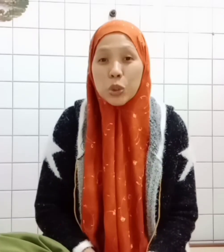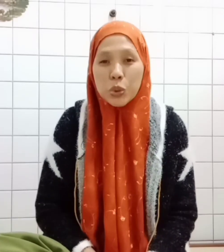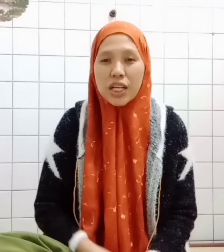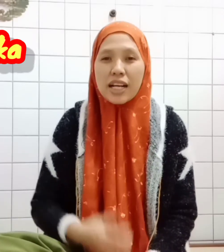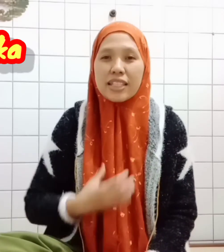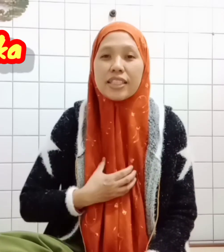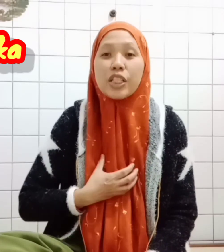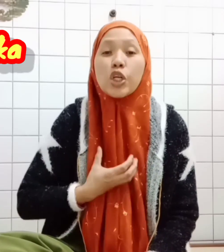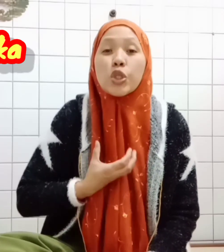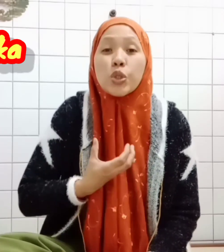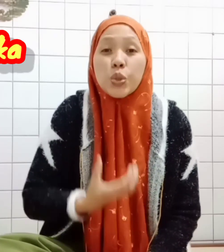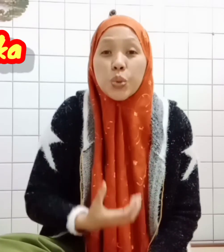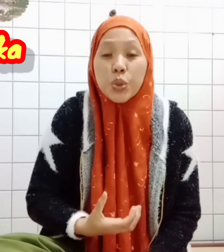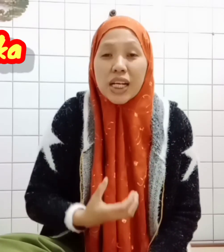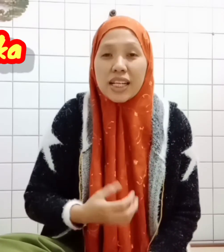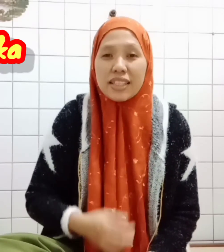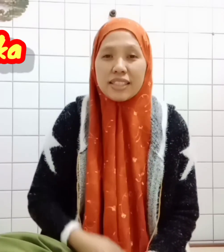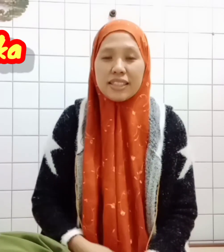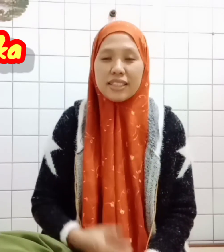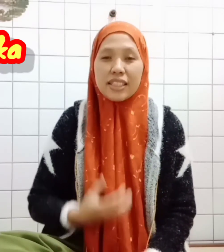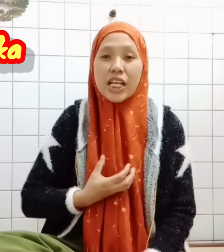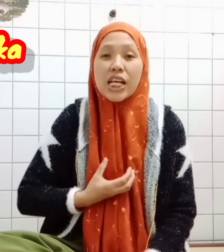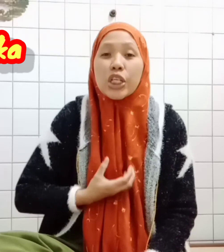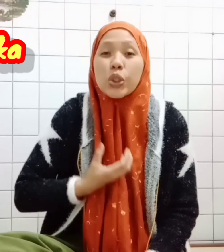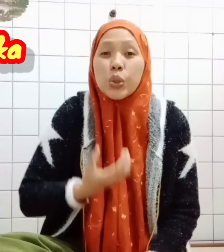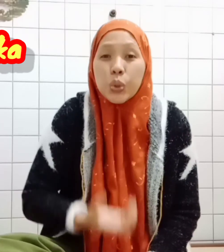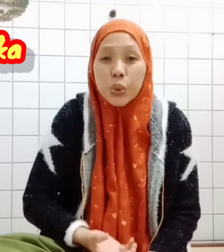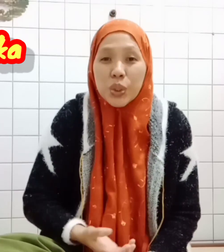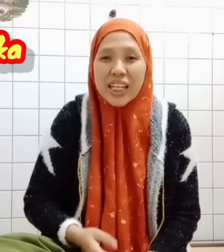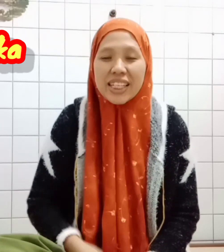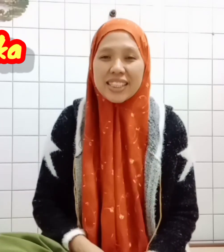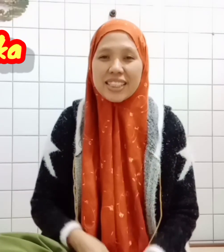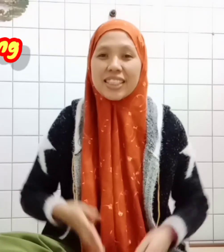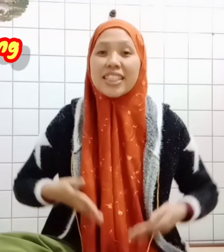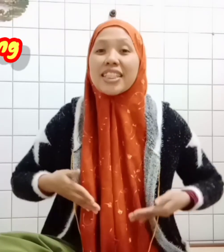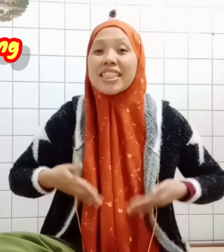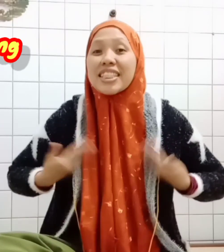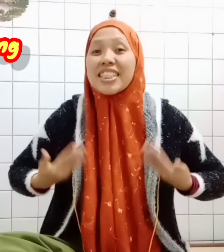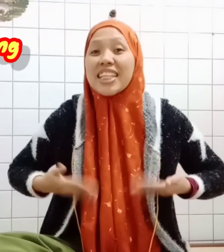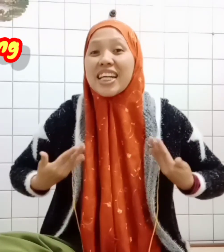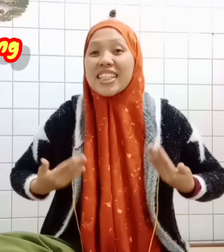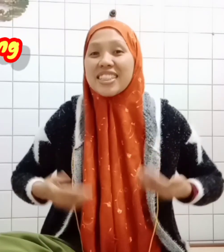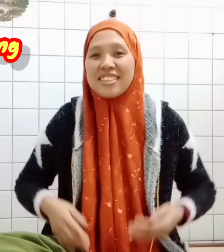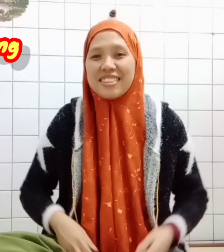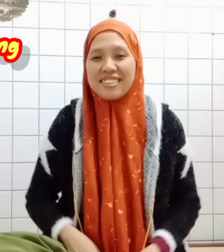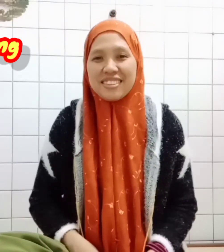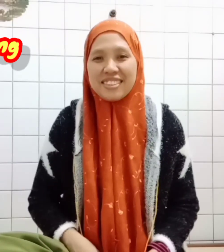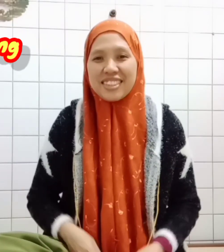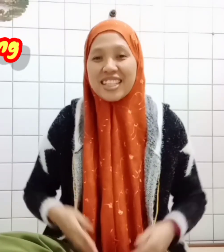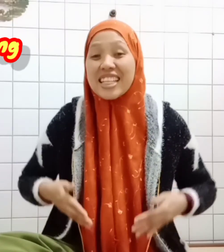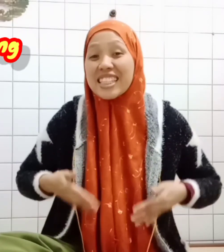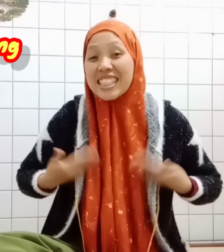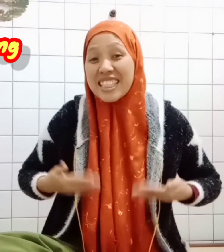suka. Suka. Suka. Senang.